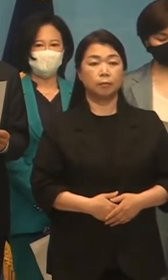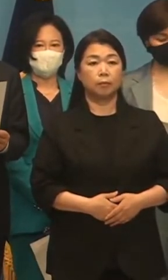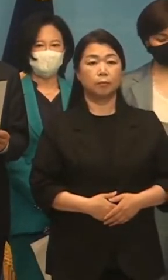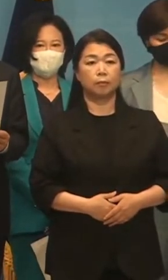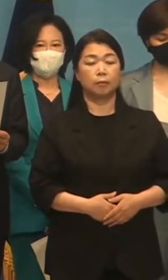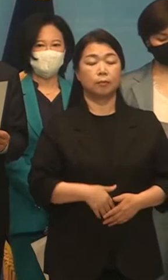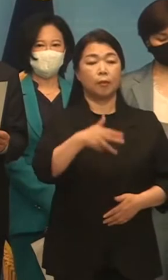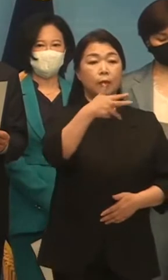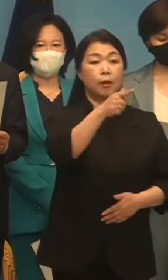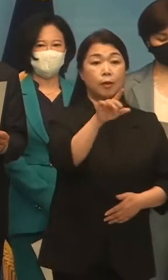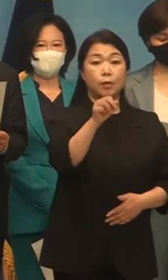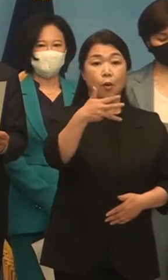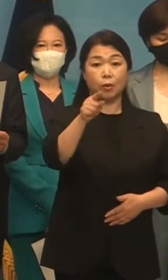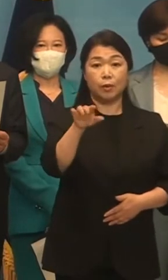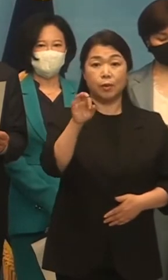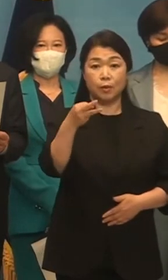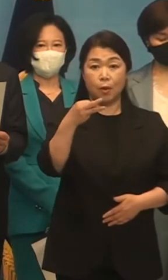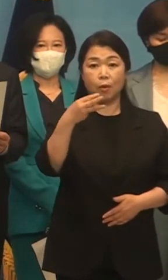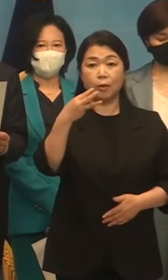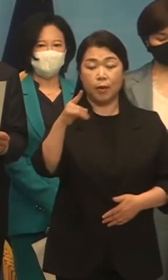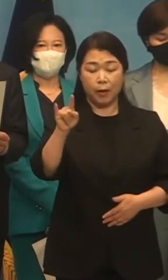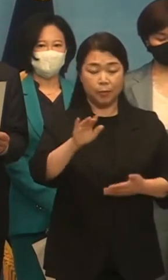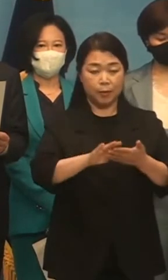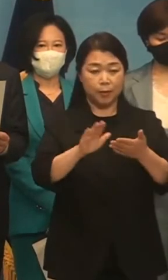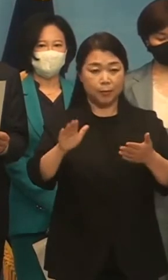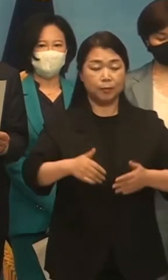예, 정청래입니다.